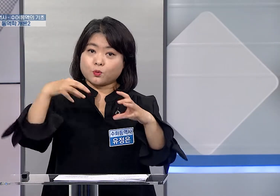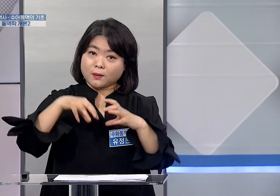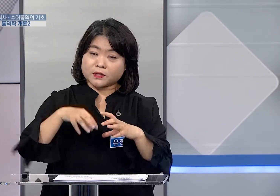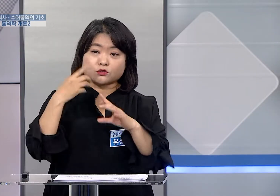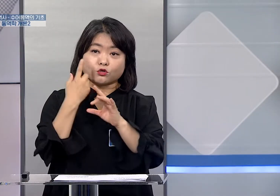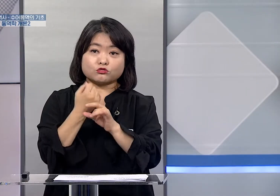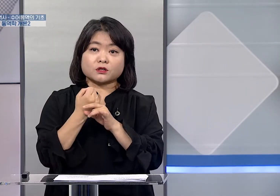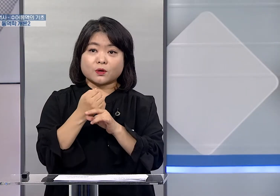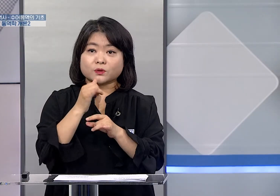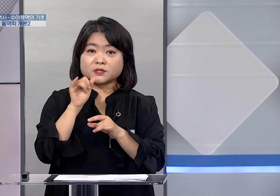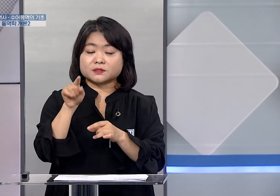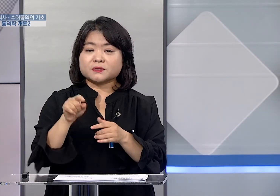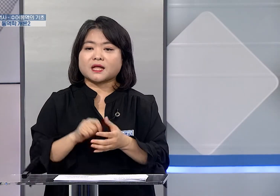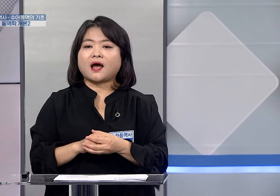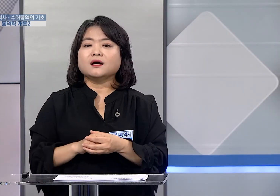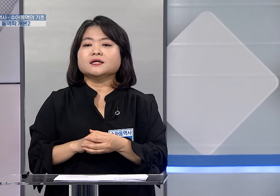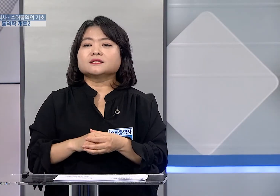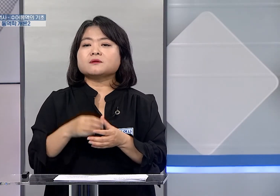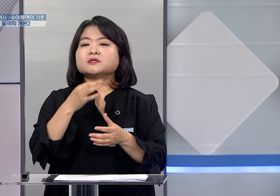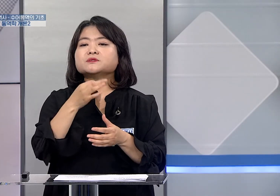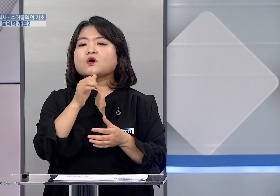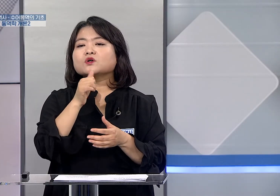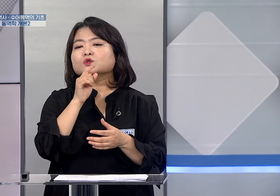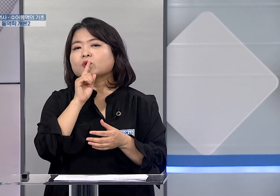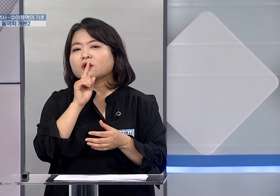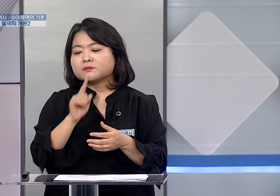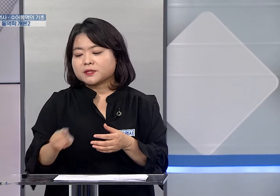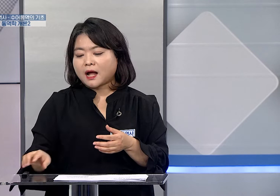포함돼서 연구화되고 있습니다. 그다음에 음성언어 통역입니다.